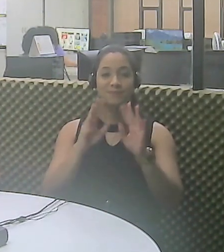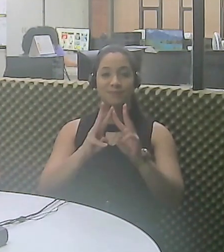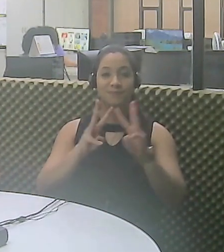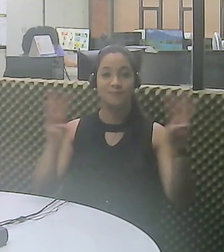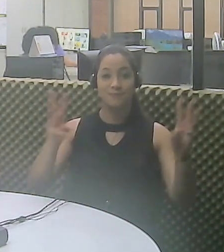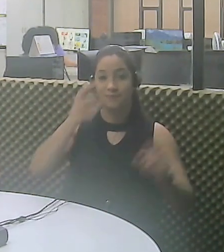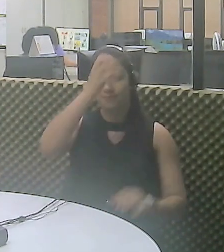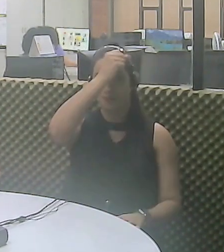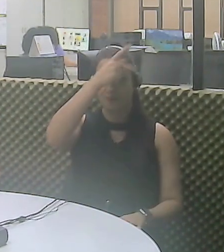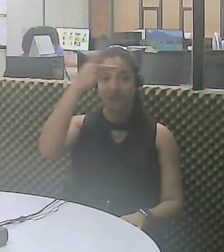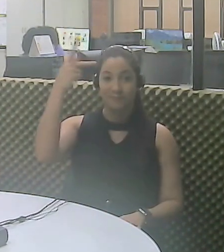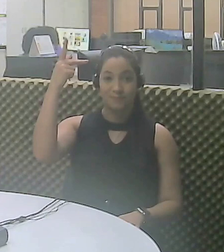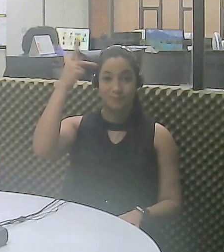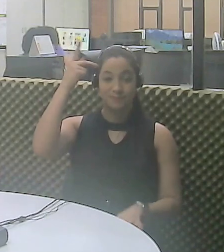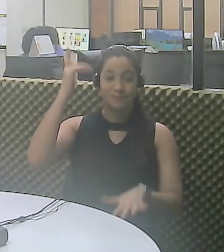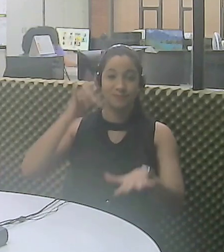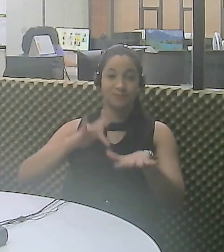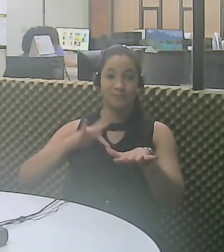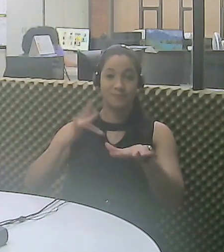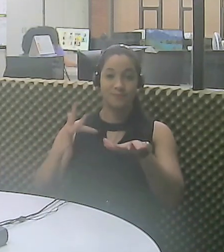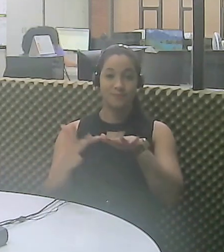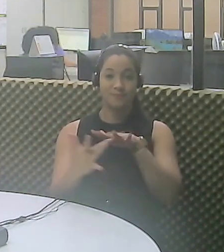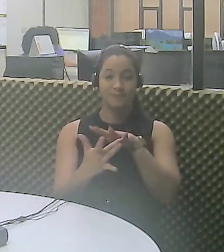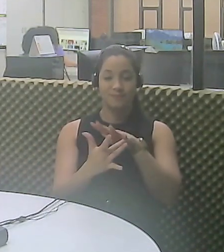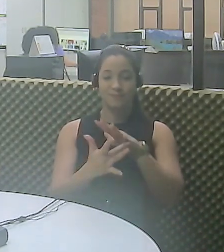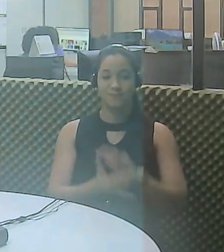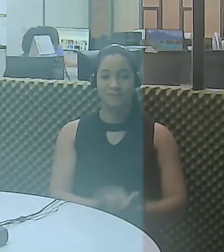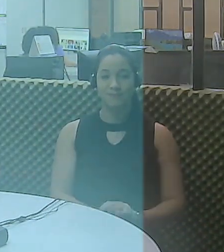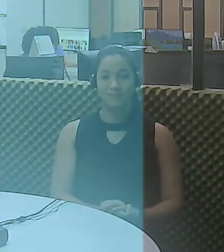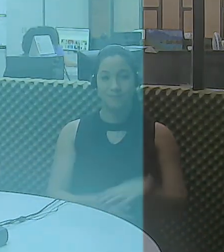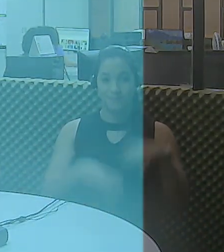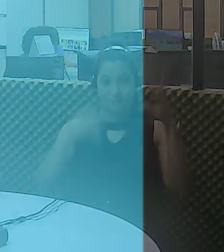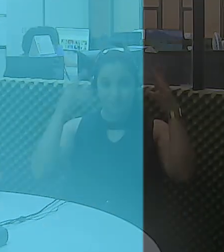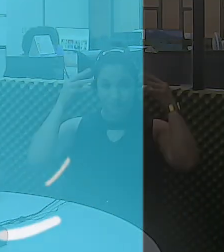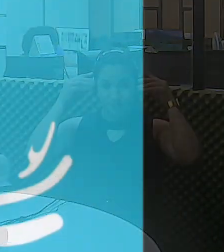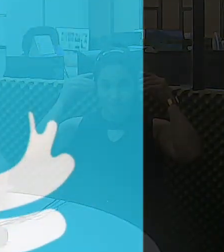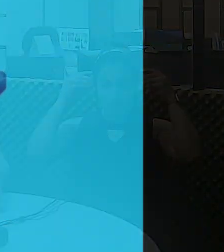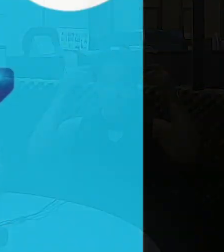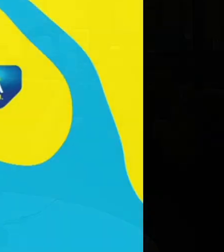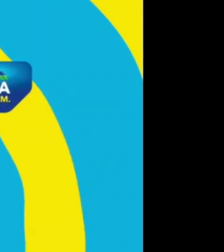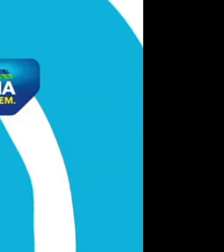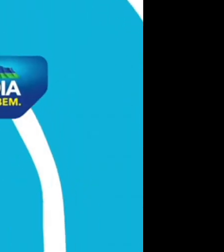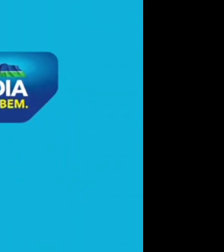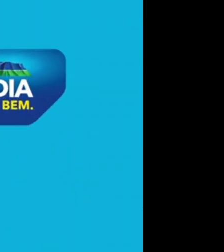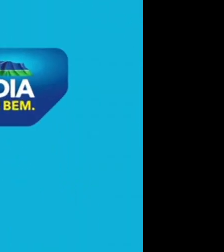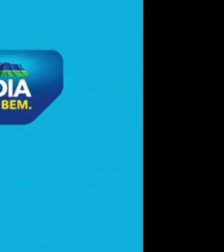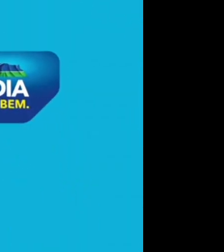Continue conosco no portal da Prefeitura e nas redes sociais.